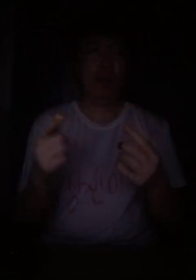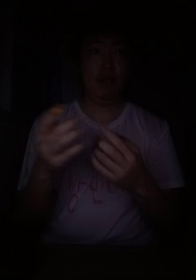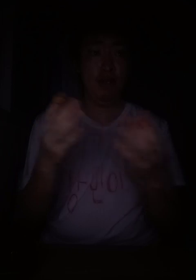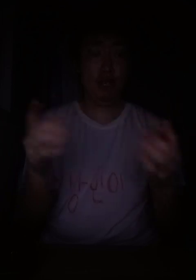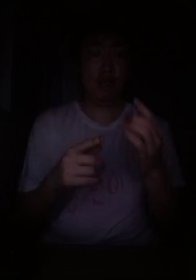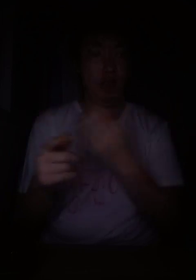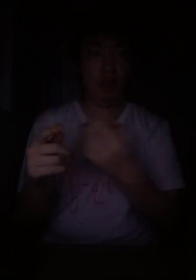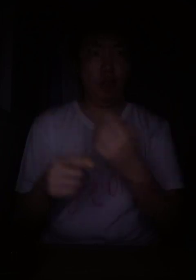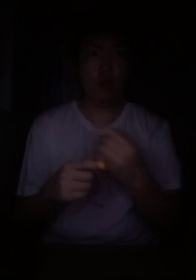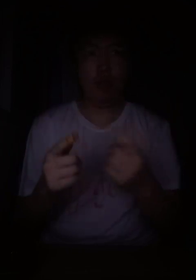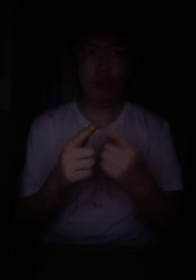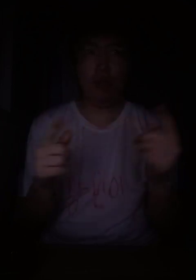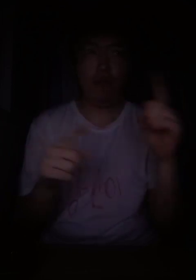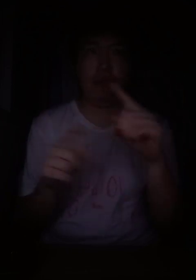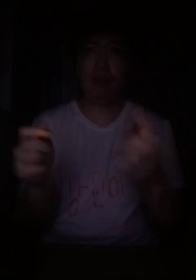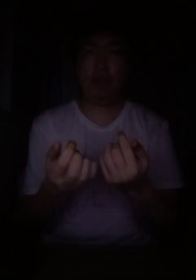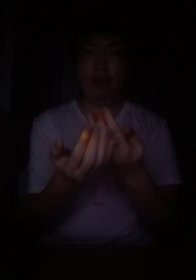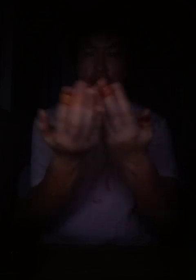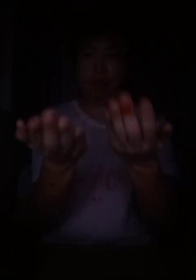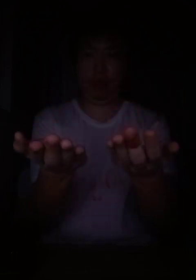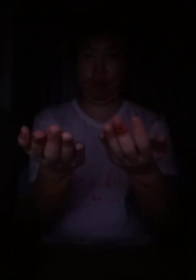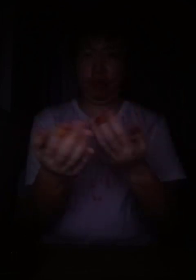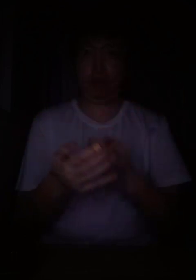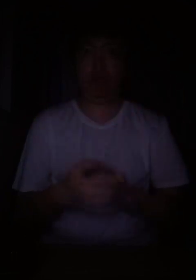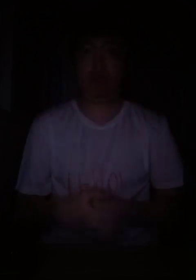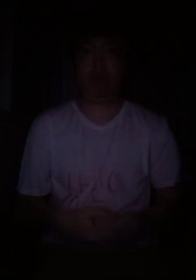힘들 정도인데요. 윤상문 기자가 전해드리겠습니다.